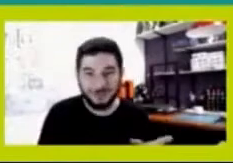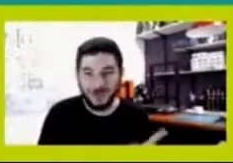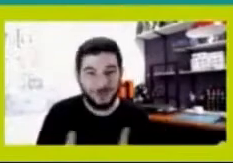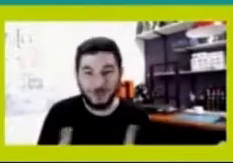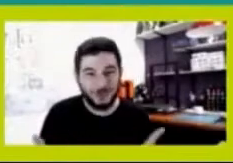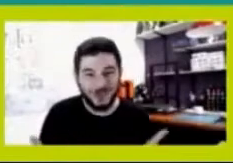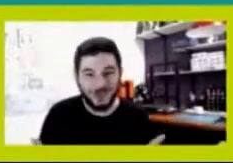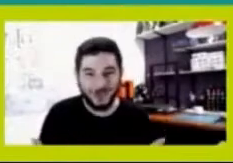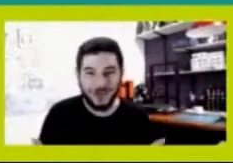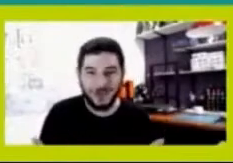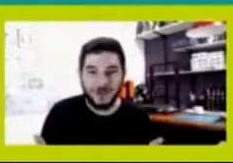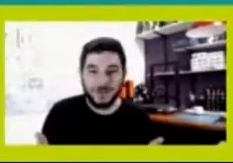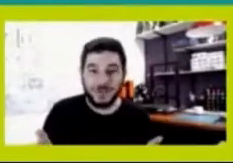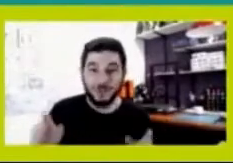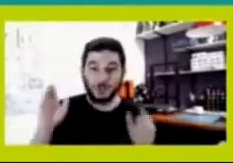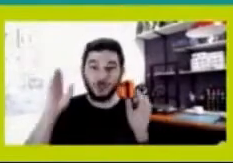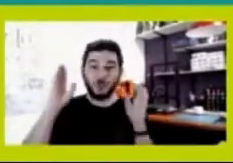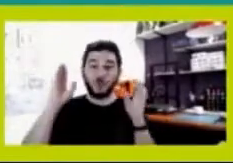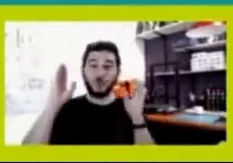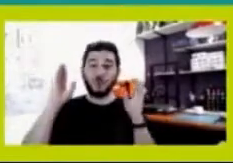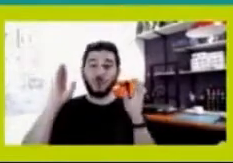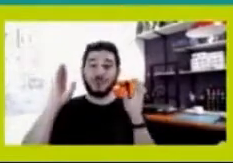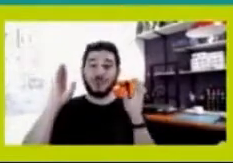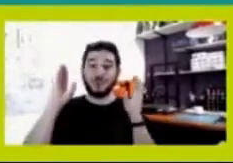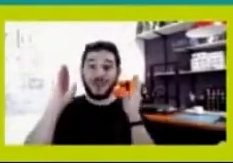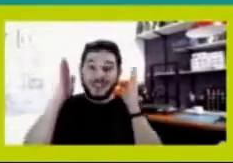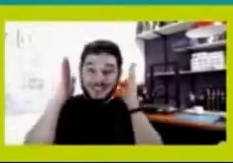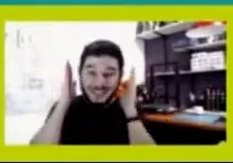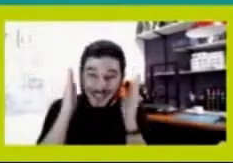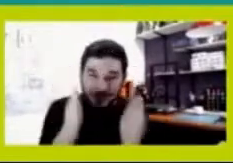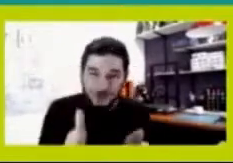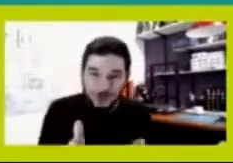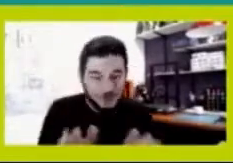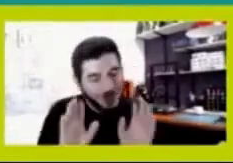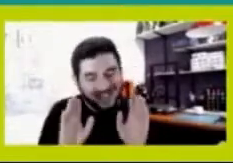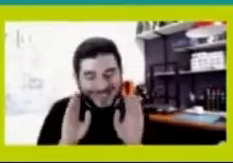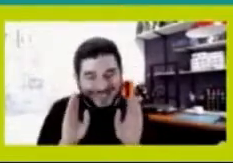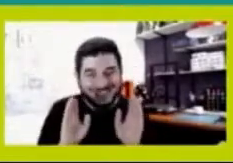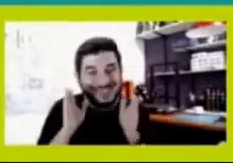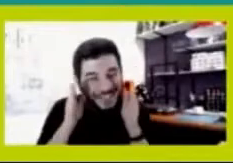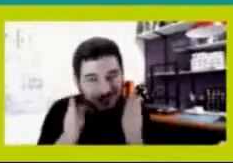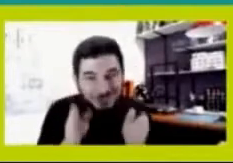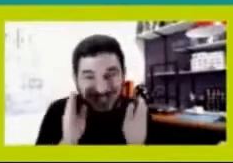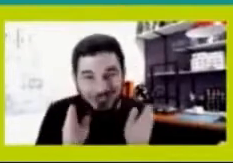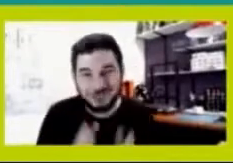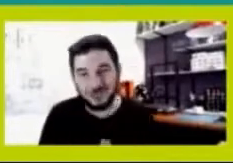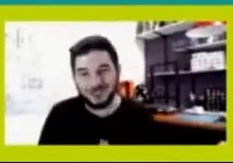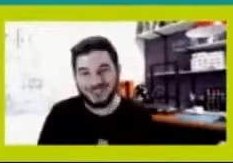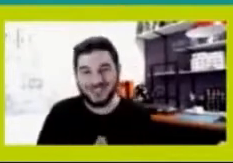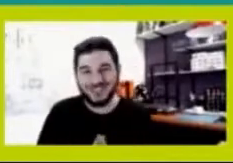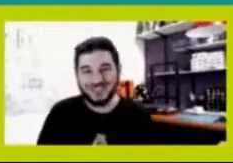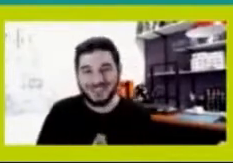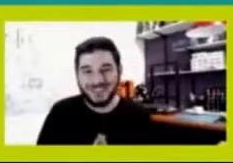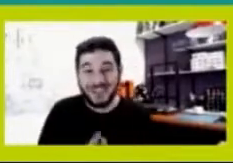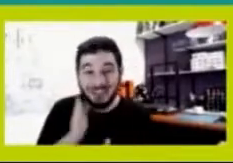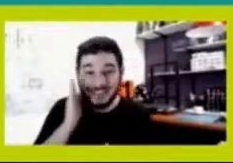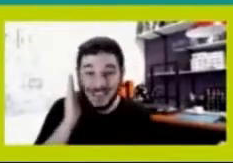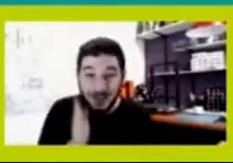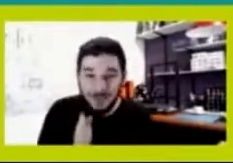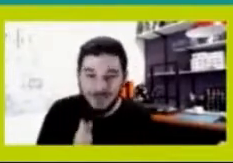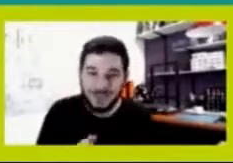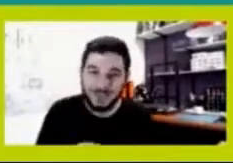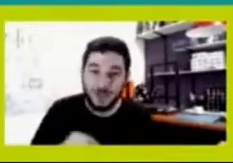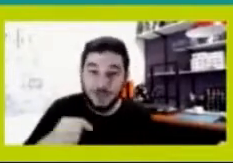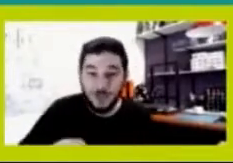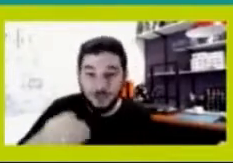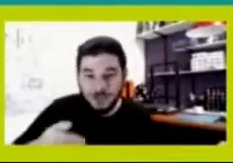aleatório. Isso também é muito legal, certo? O modelo vai seco, quase seco na resposta.